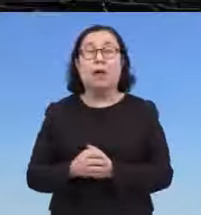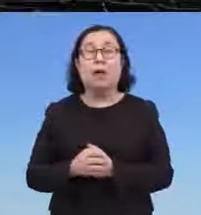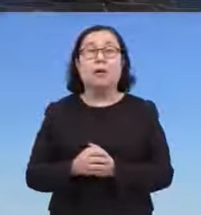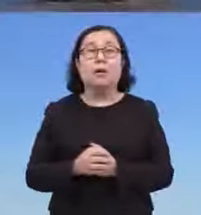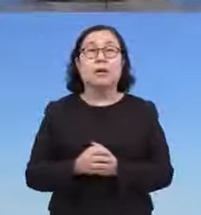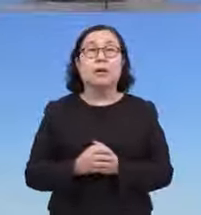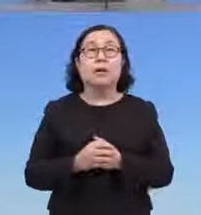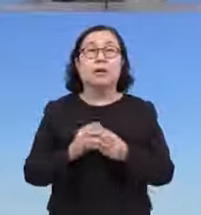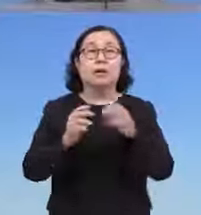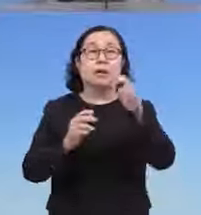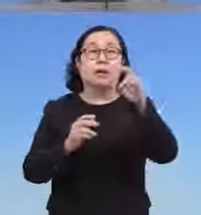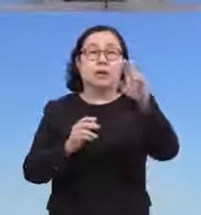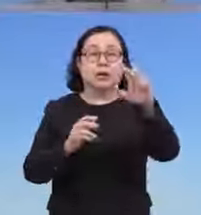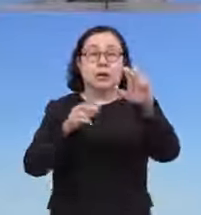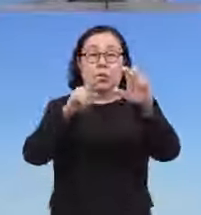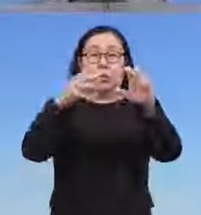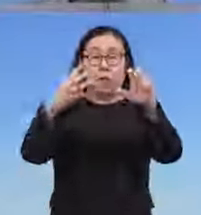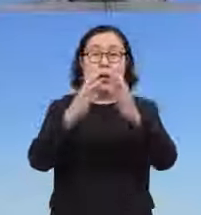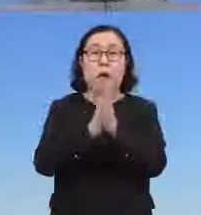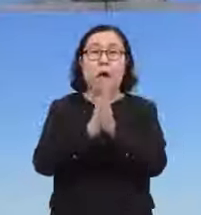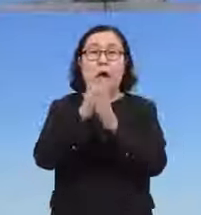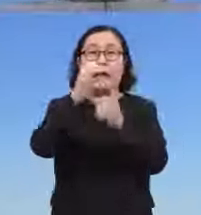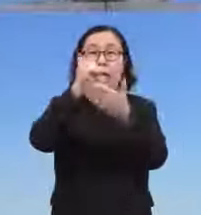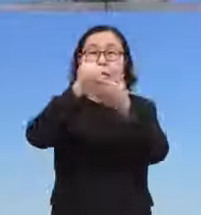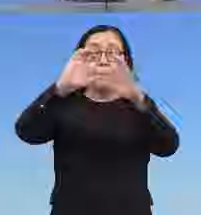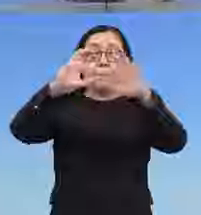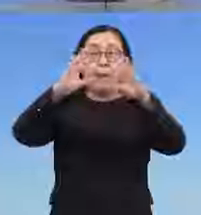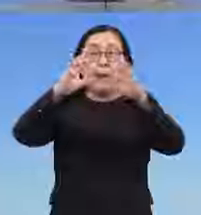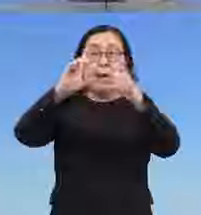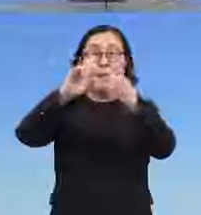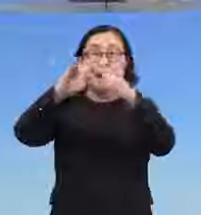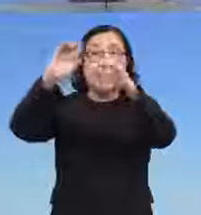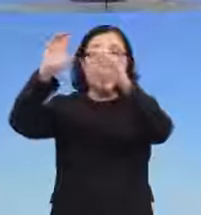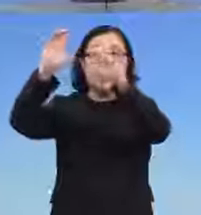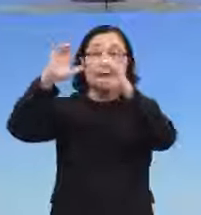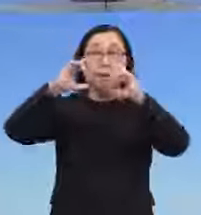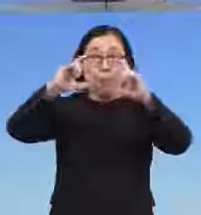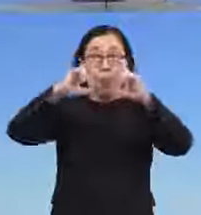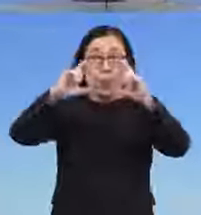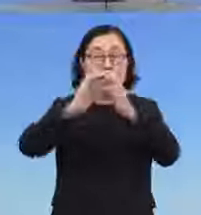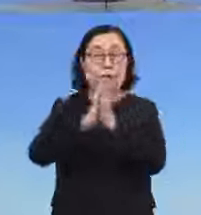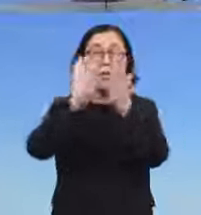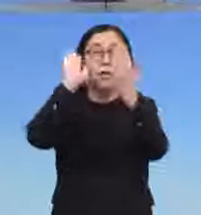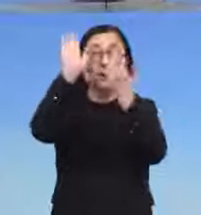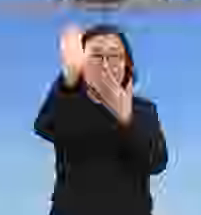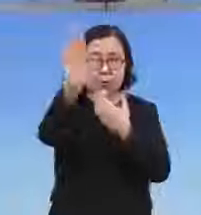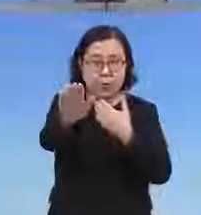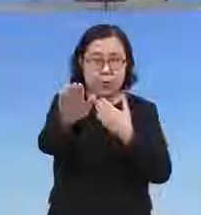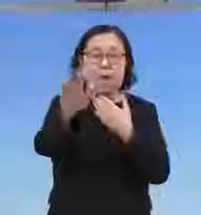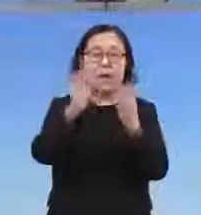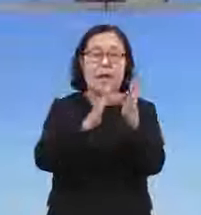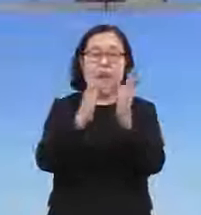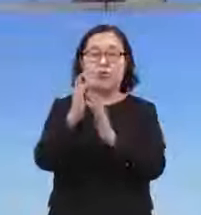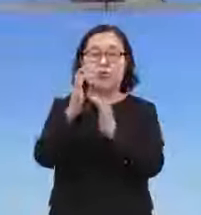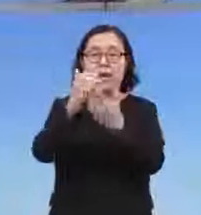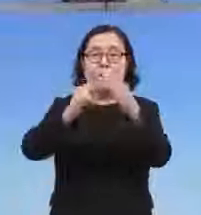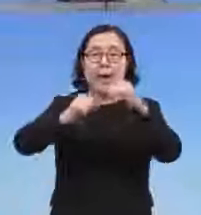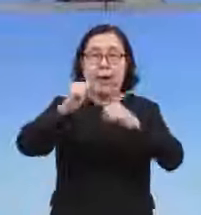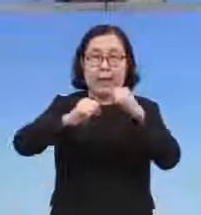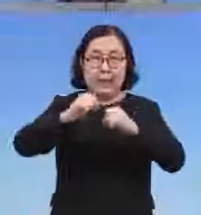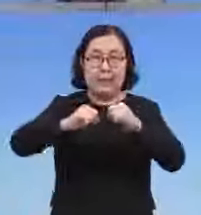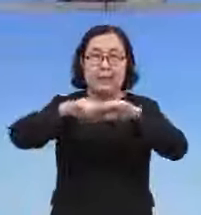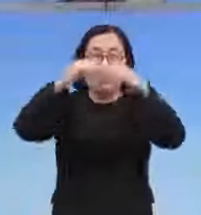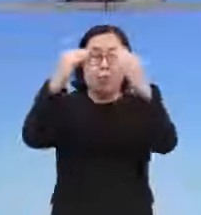하면은 이 15절에서의 이 하나님 나라에 대한 선포는 이후에 예수 그리스도께서 하실 모든